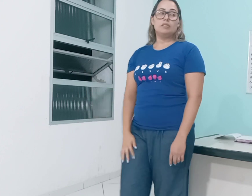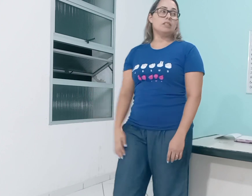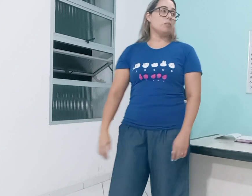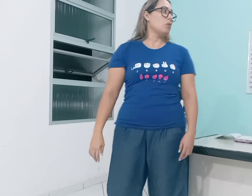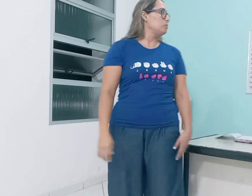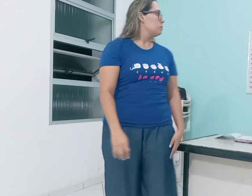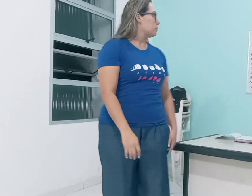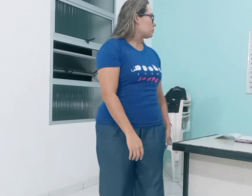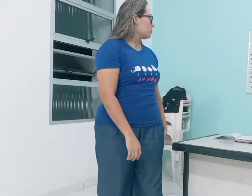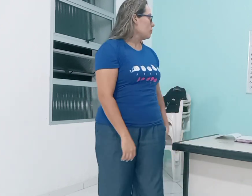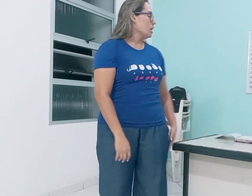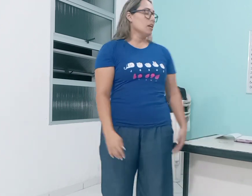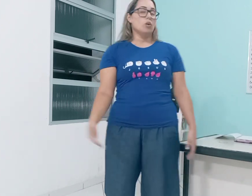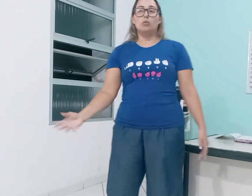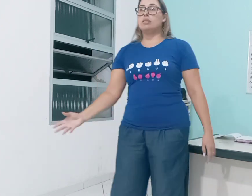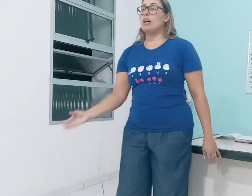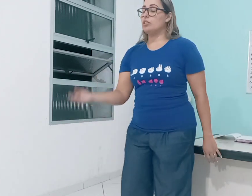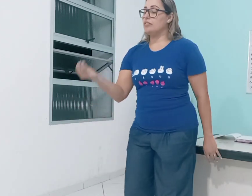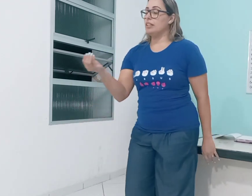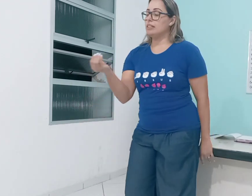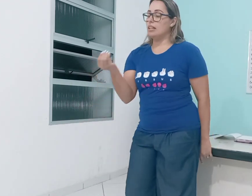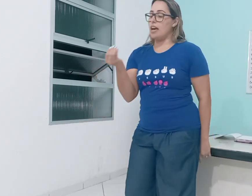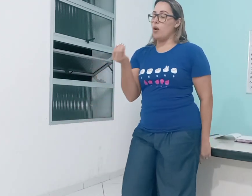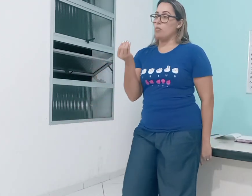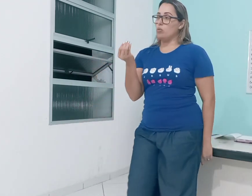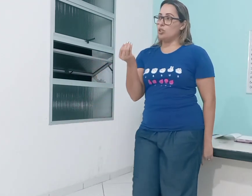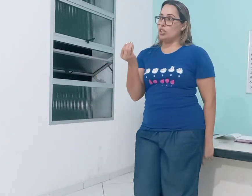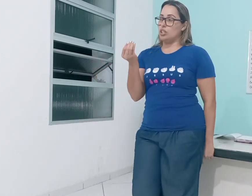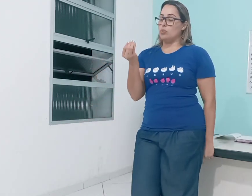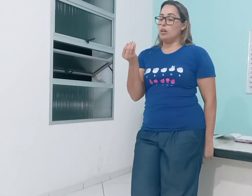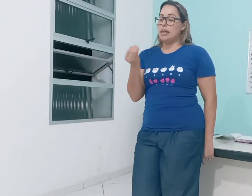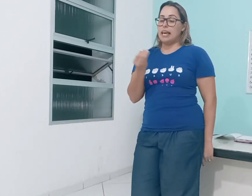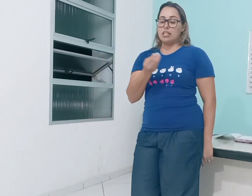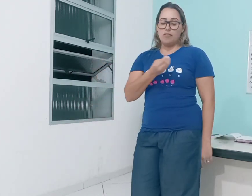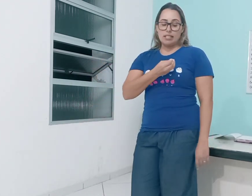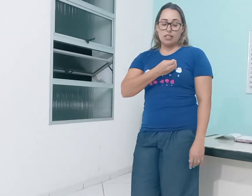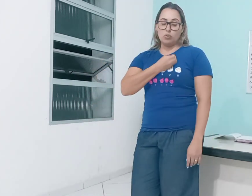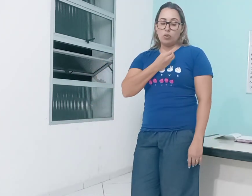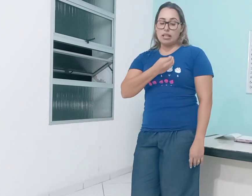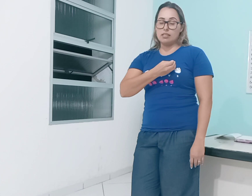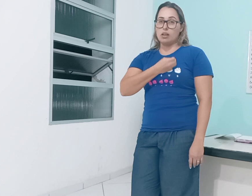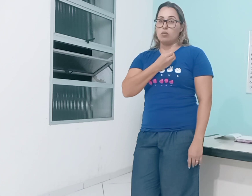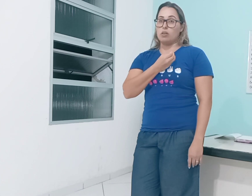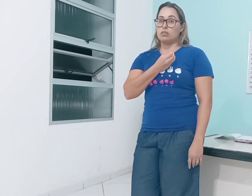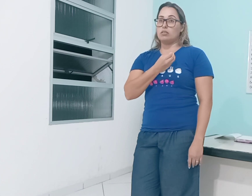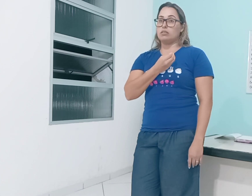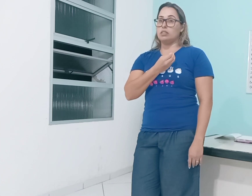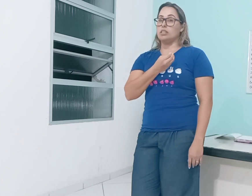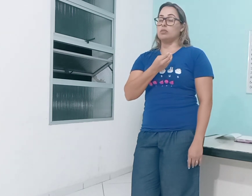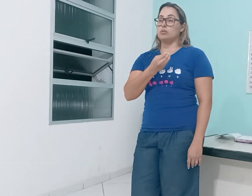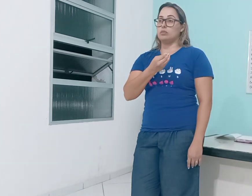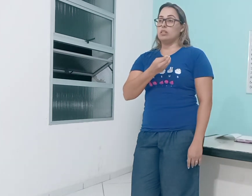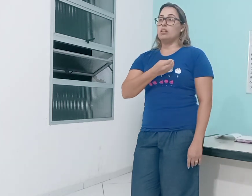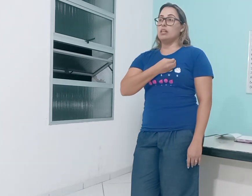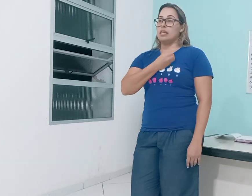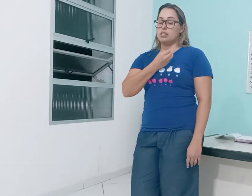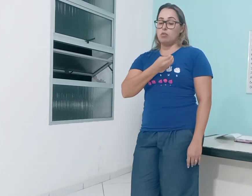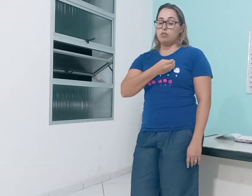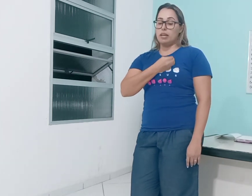ó. Tá bom? O sinal de vida é um montinho que a gente faz aqui no coração. Isso. Esse movimento